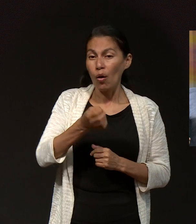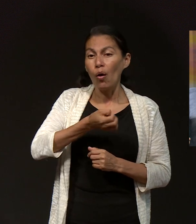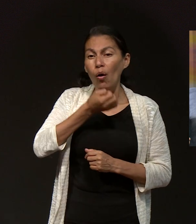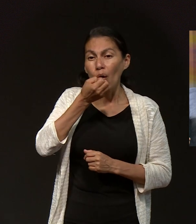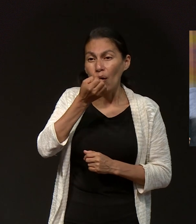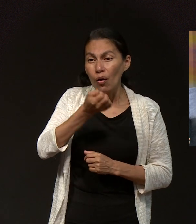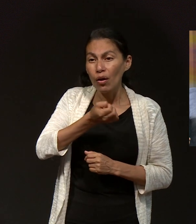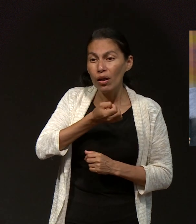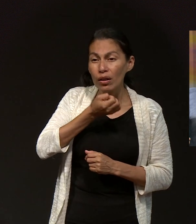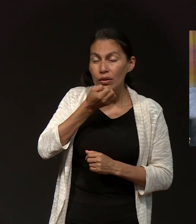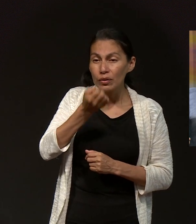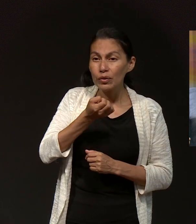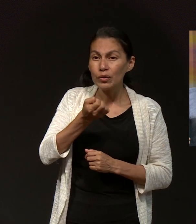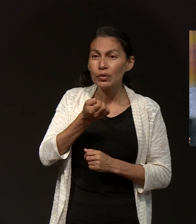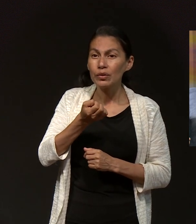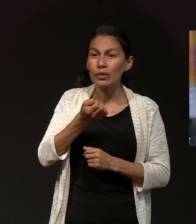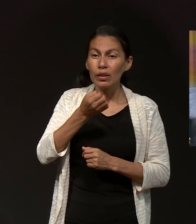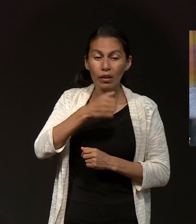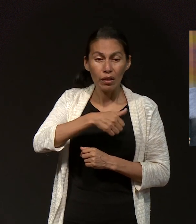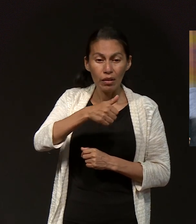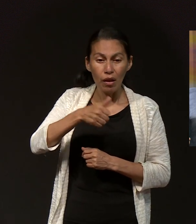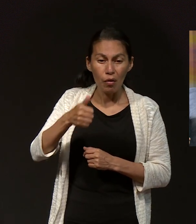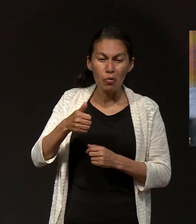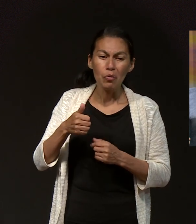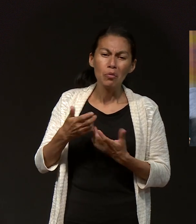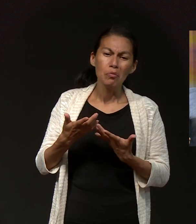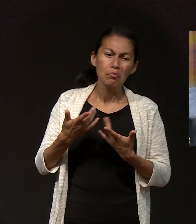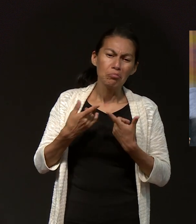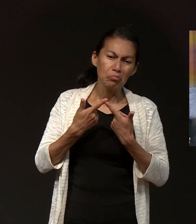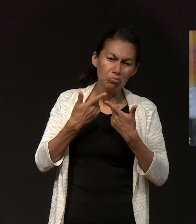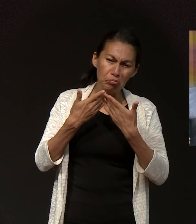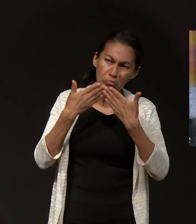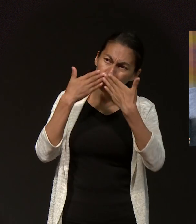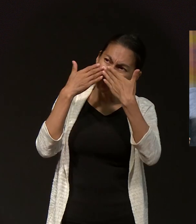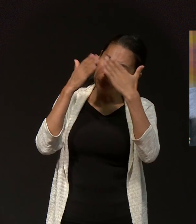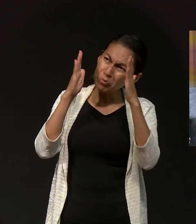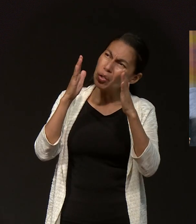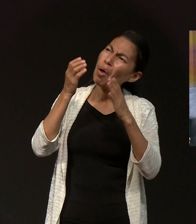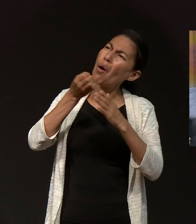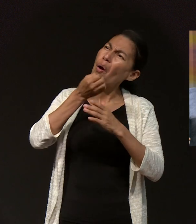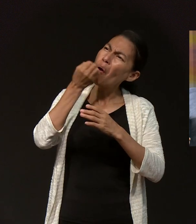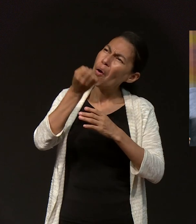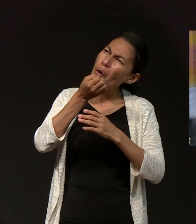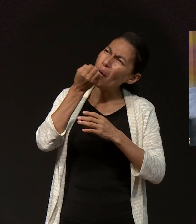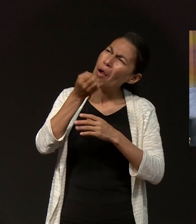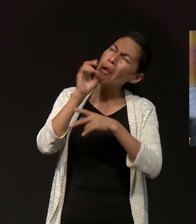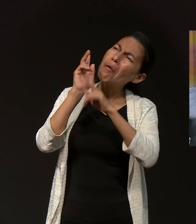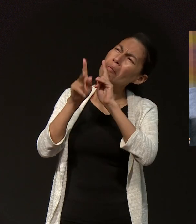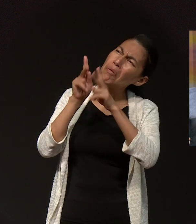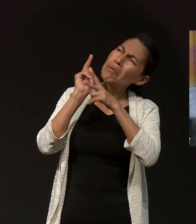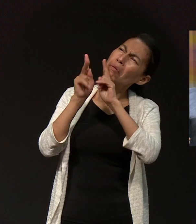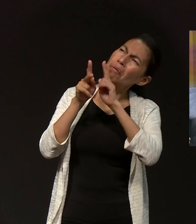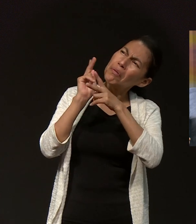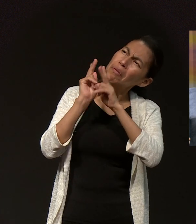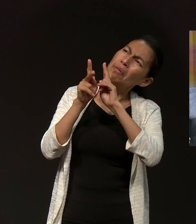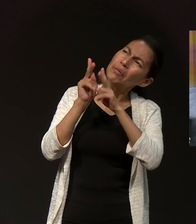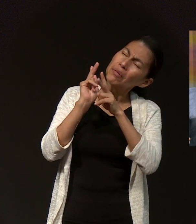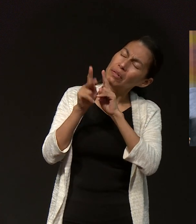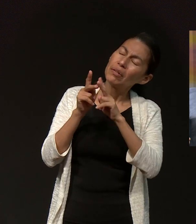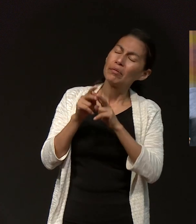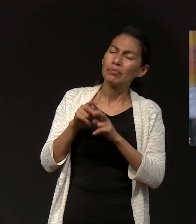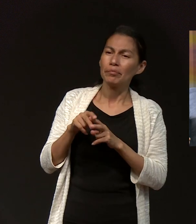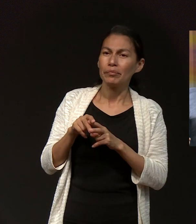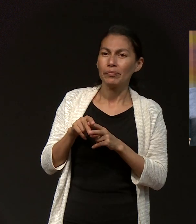convirtió en eso, ¿no? En una forma de mantenernos unidos o conectados con Dios en todas las decisiones que tomamos,